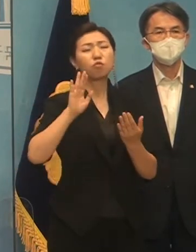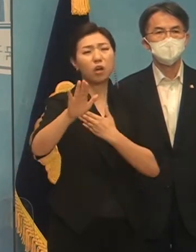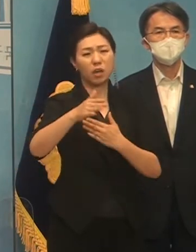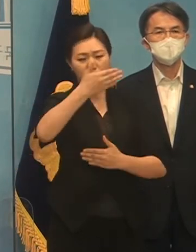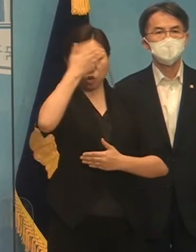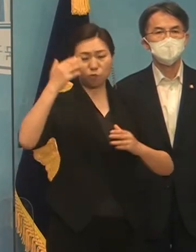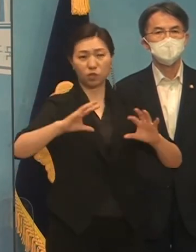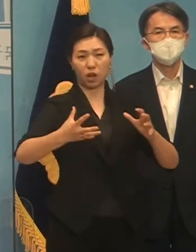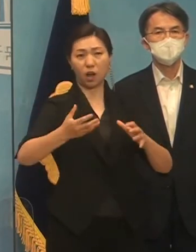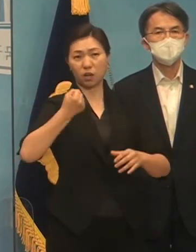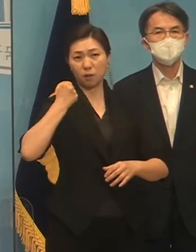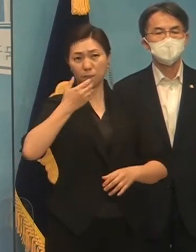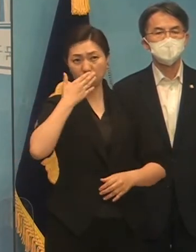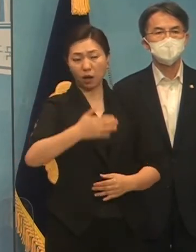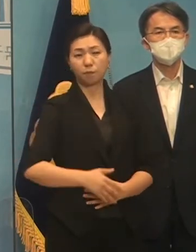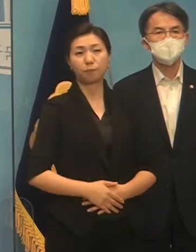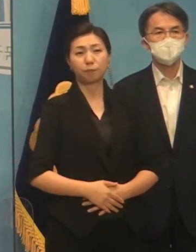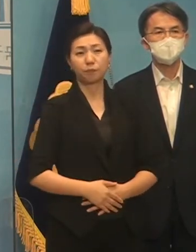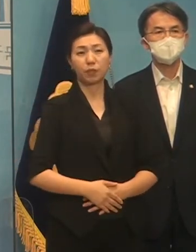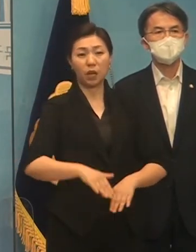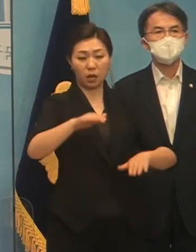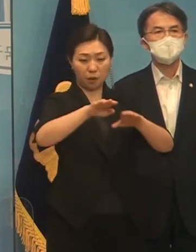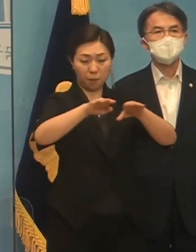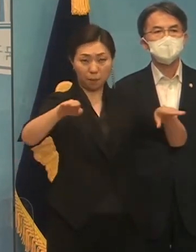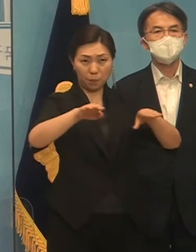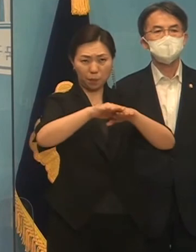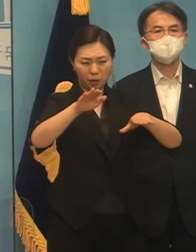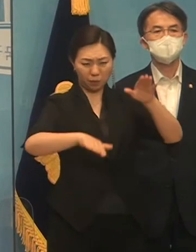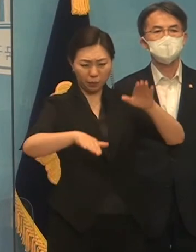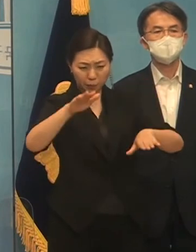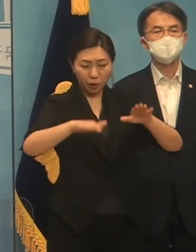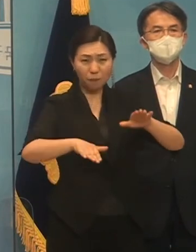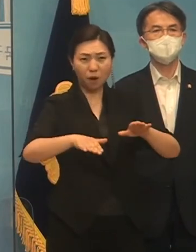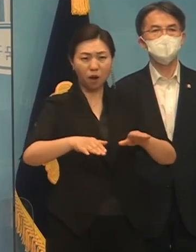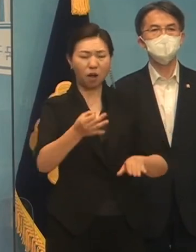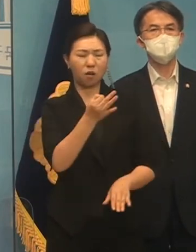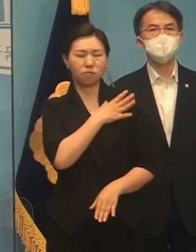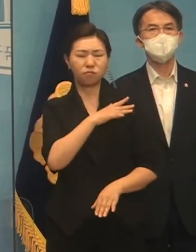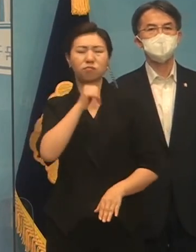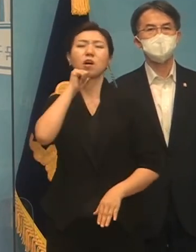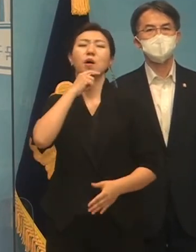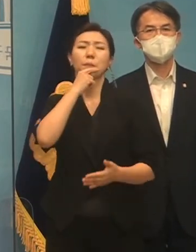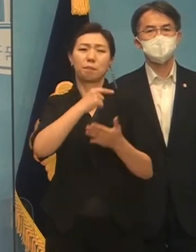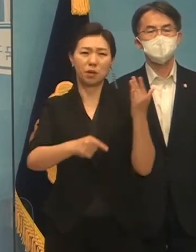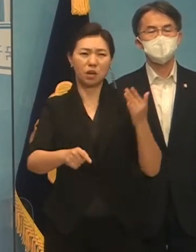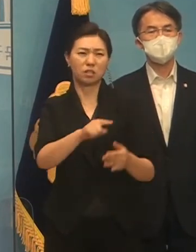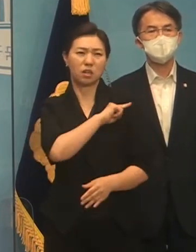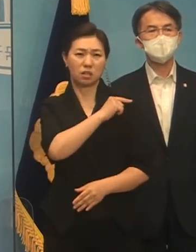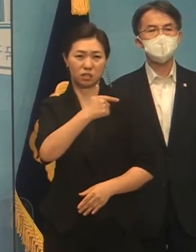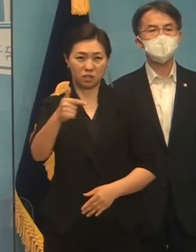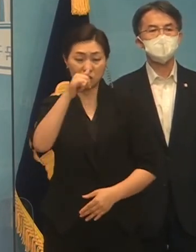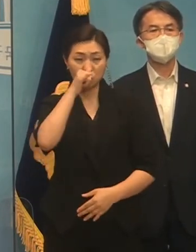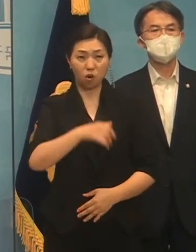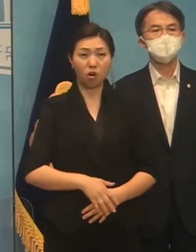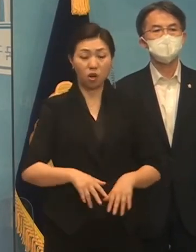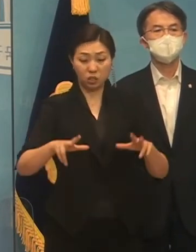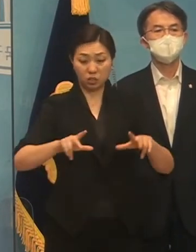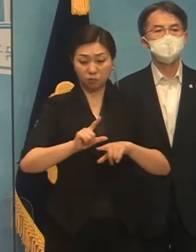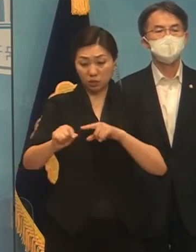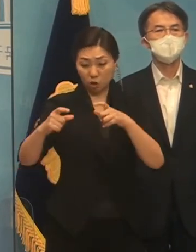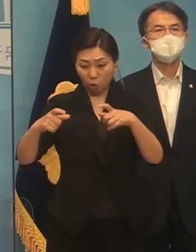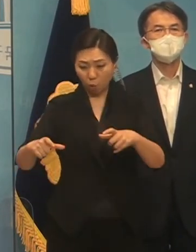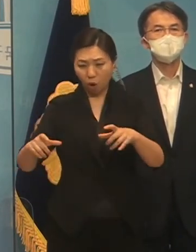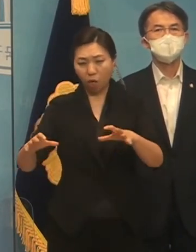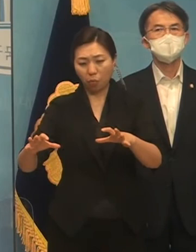국가입니다. 지방은 불공정, 불평등, 빈부격차의 최대 피해자입니다. 소멸의 위기에까지